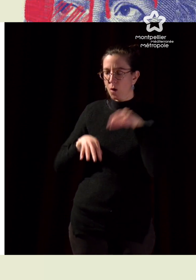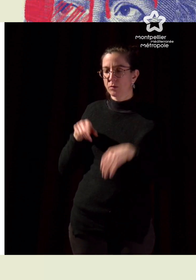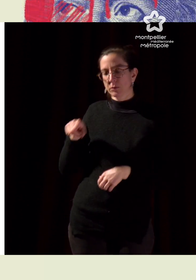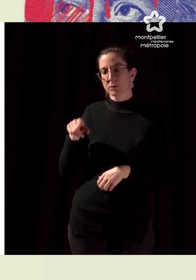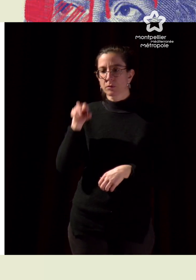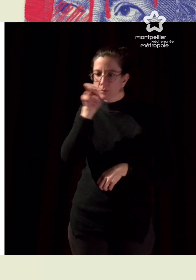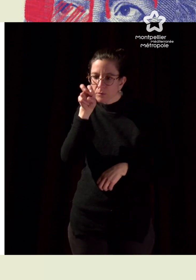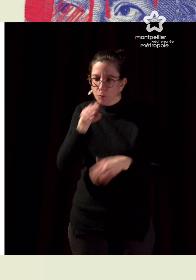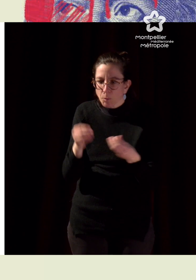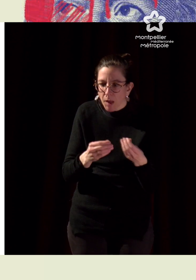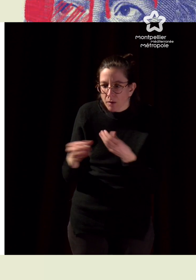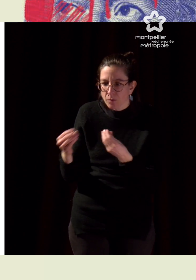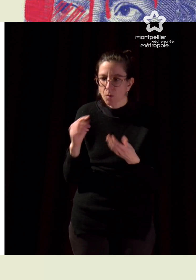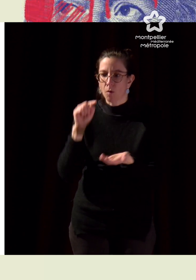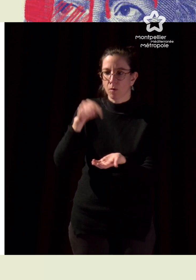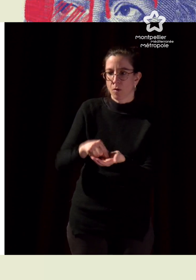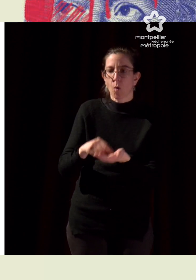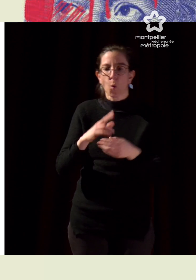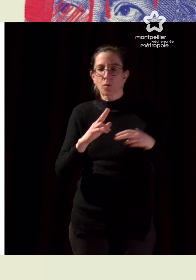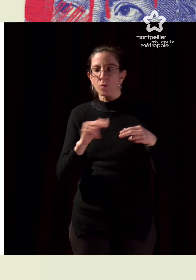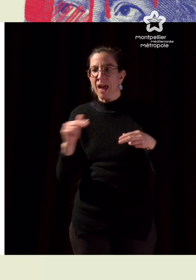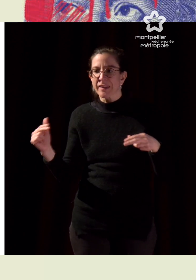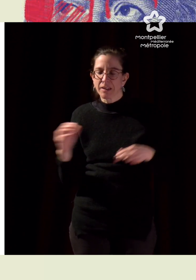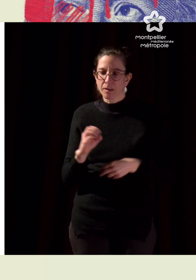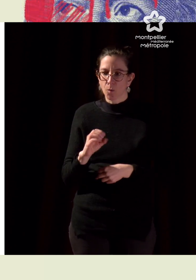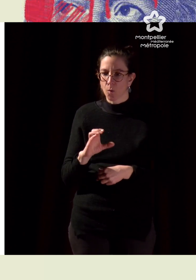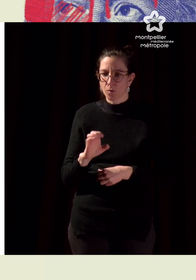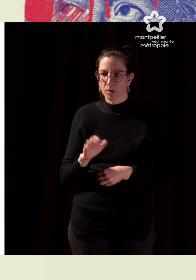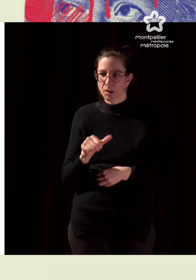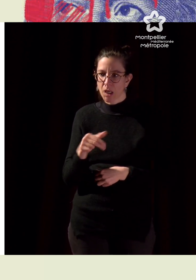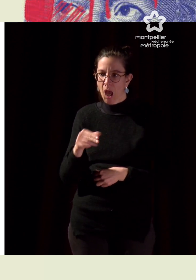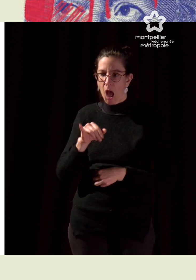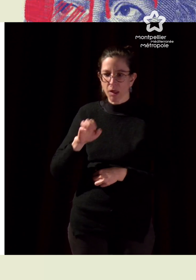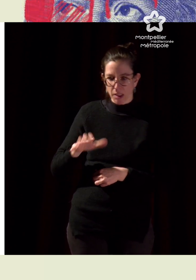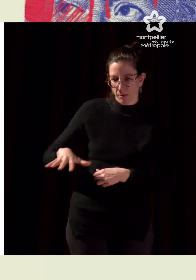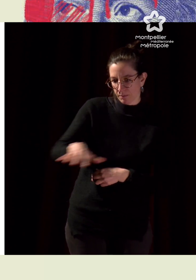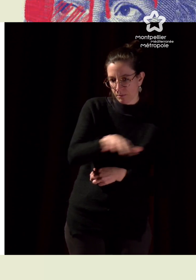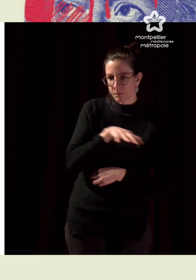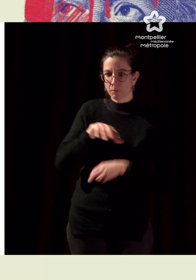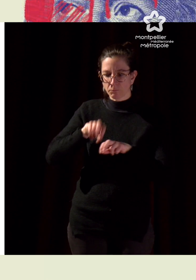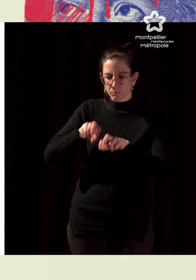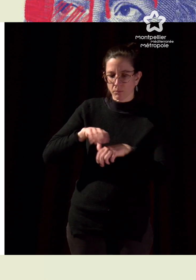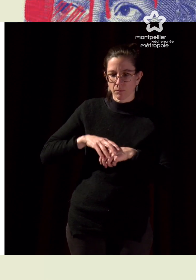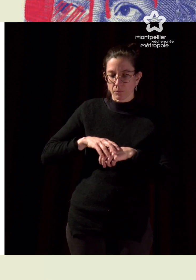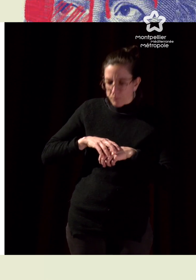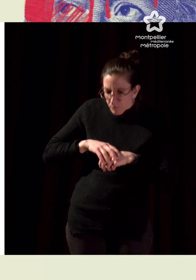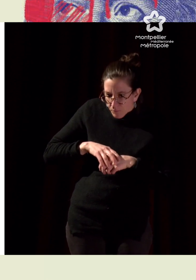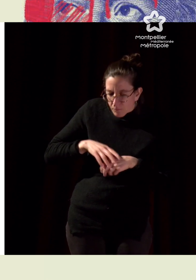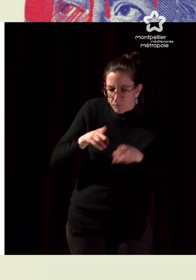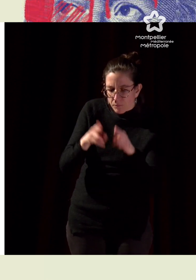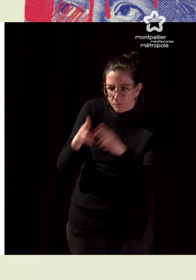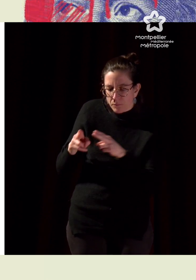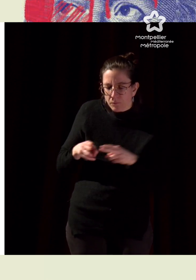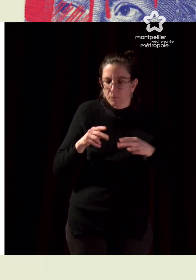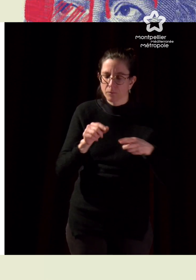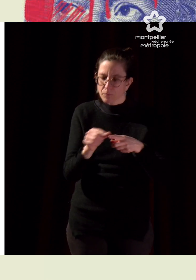il a pu montrer comme ça, dans ces populations-là, les bouts d'ADN qu'on retrouve de Néandertal, qui